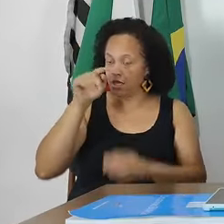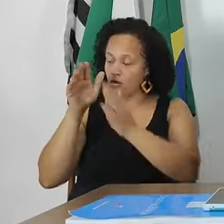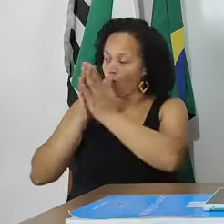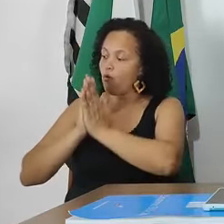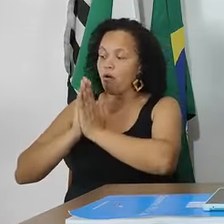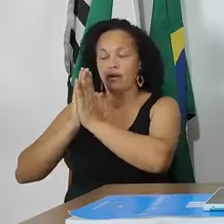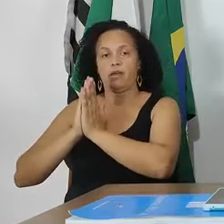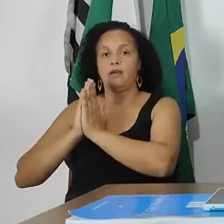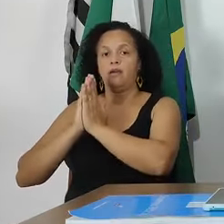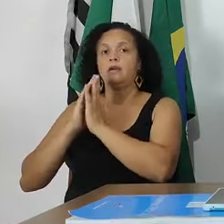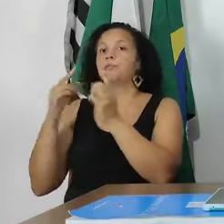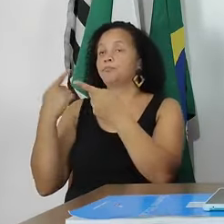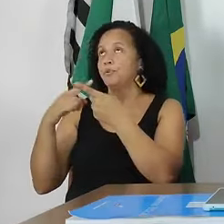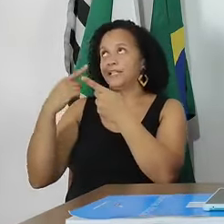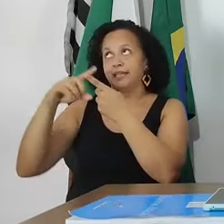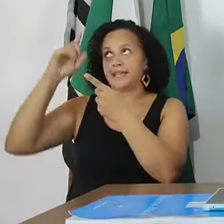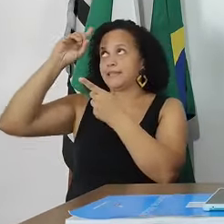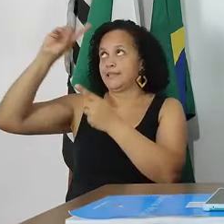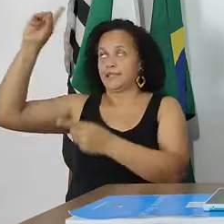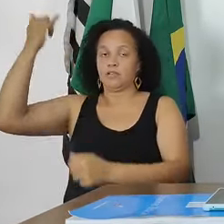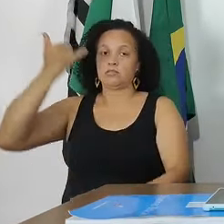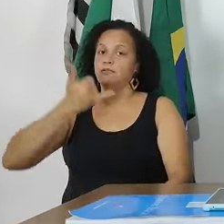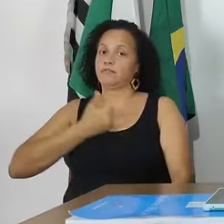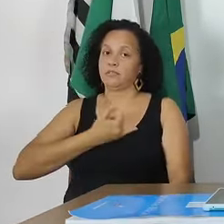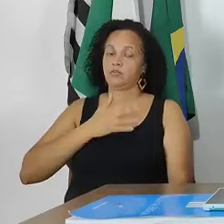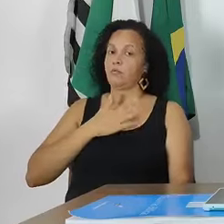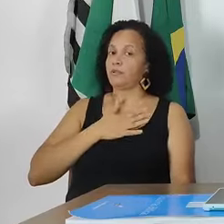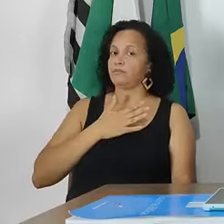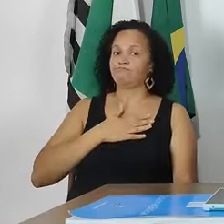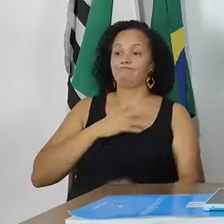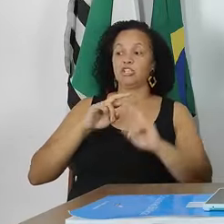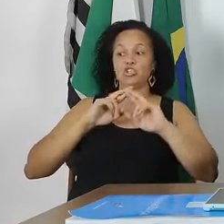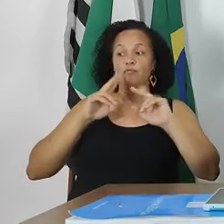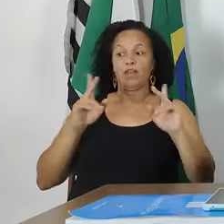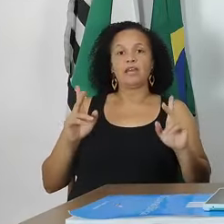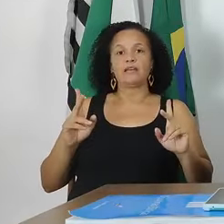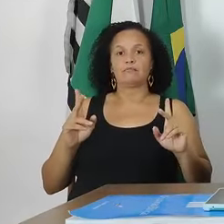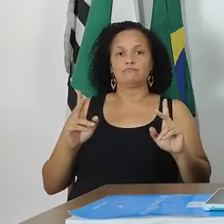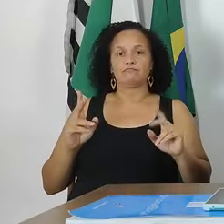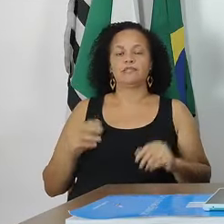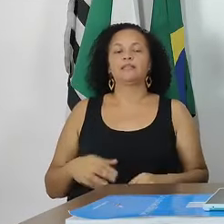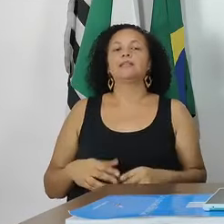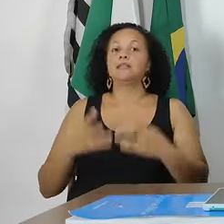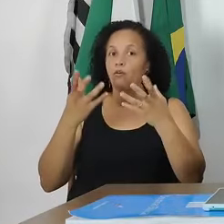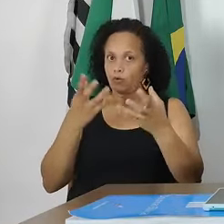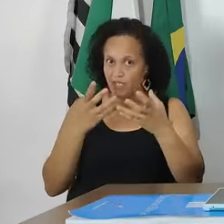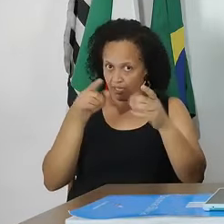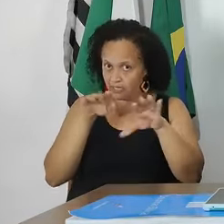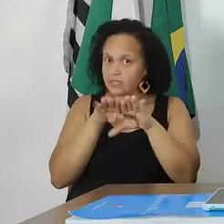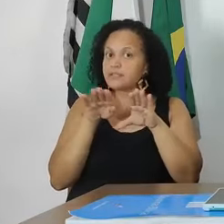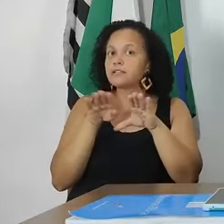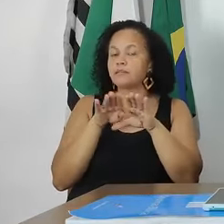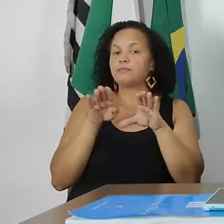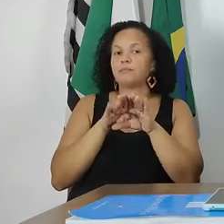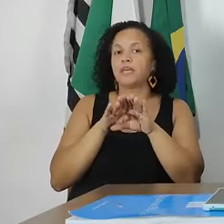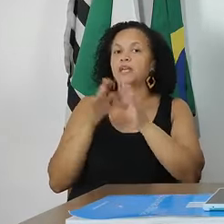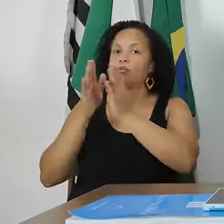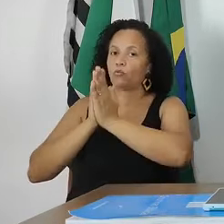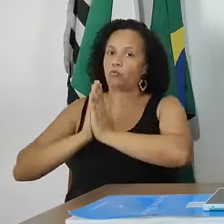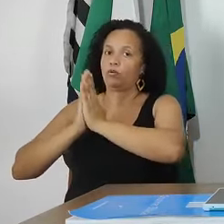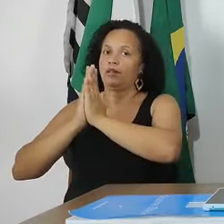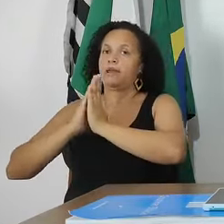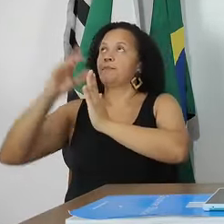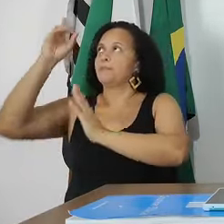orar, vai ter uma intimidade com o Senhor, para que o Senhor revele essa palavra realmente no seu